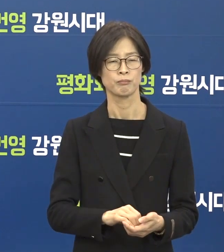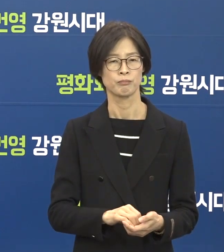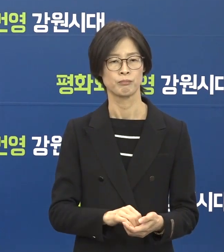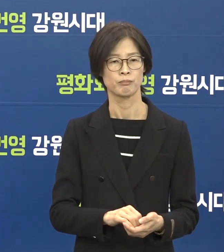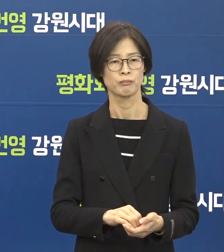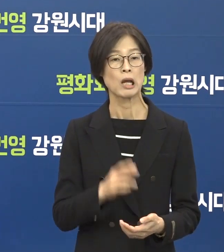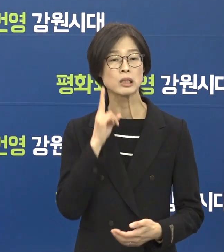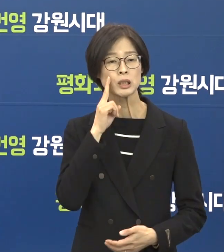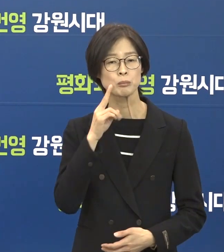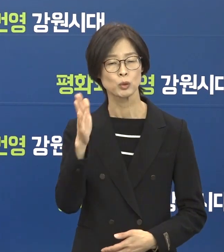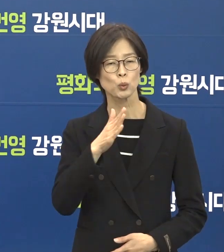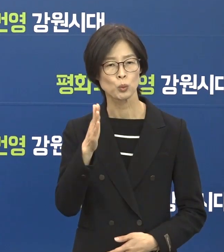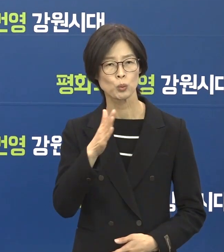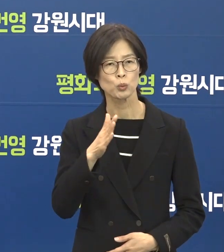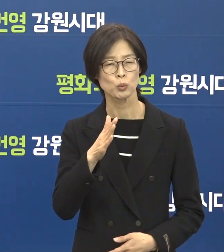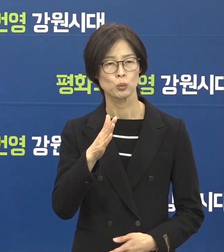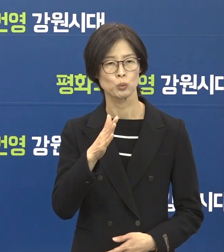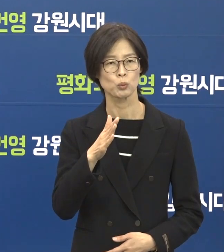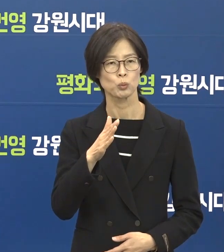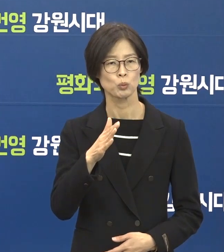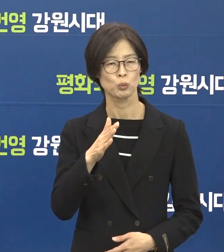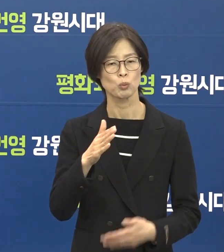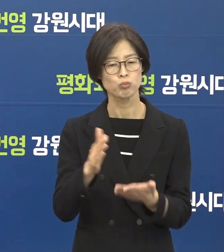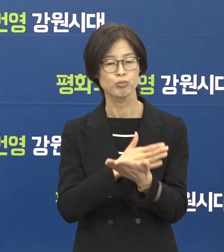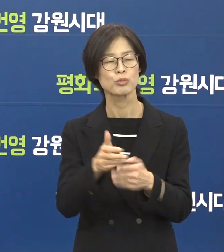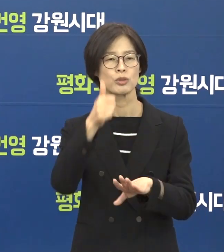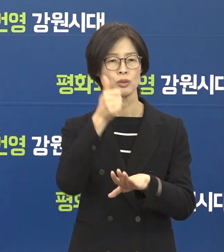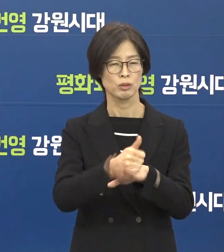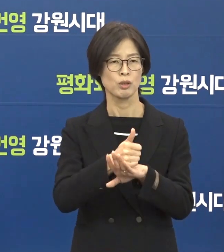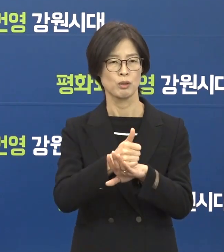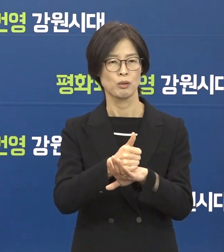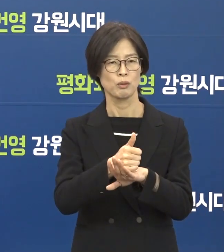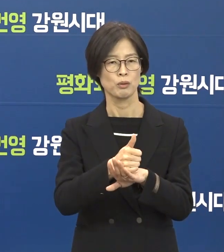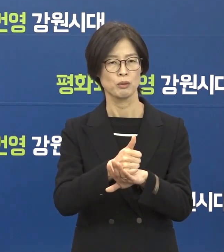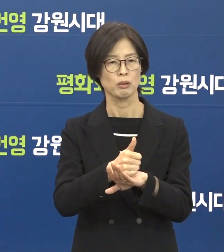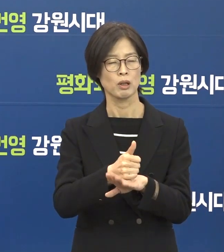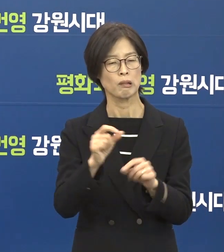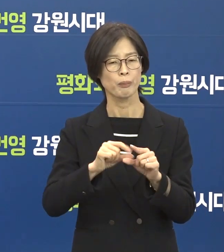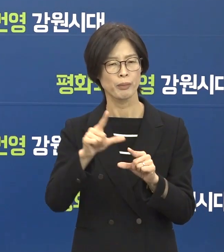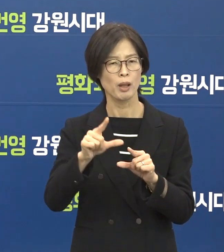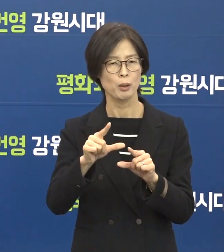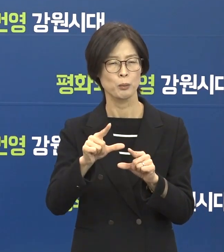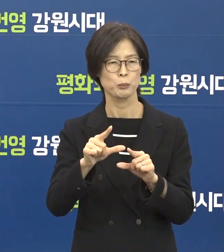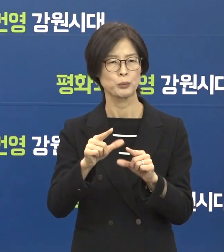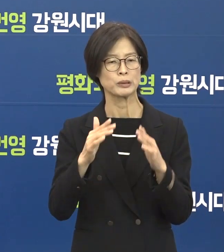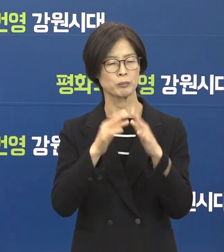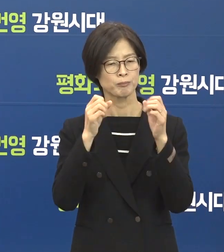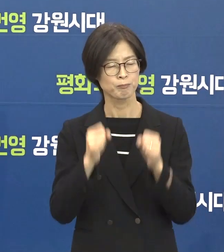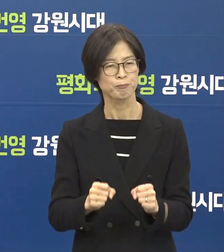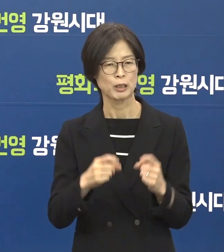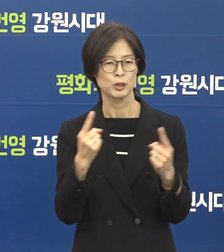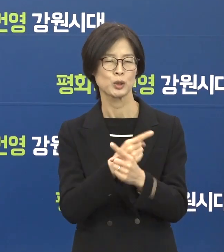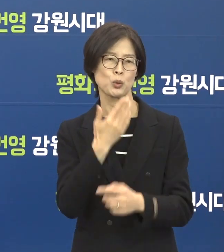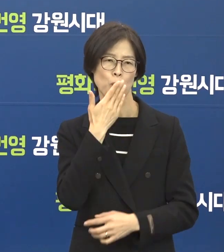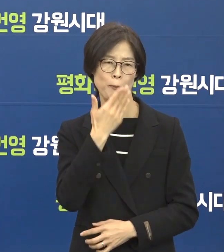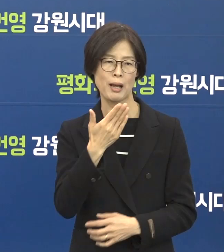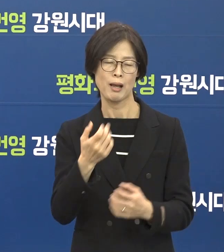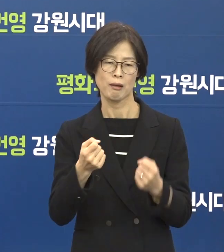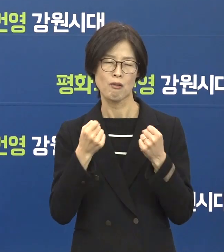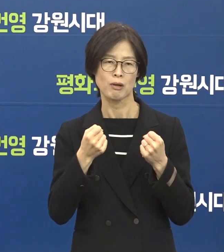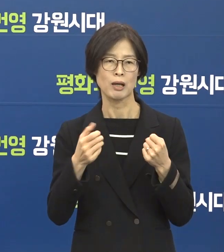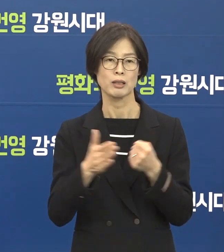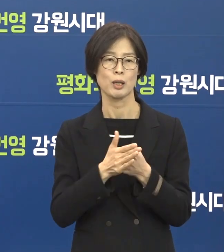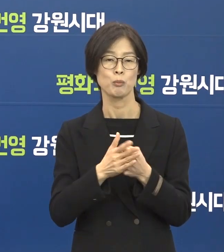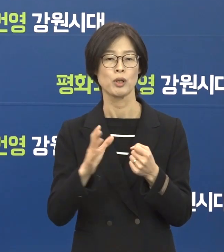분류 결과 입소자 전원 재택 치료가 가능한 건강 상태로 원주 의료원과 연계하여 재택 치료